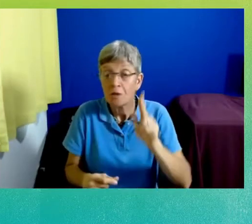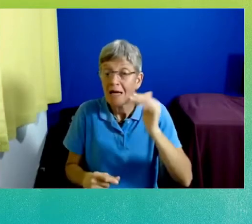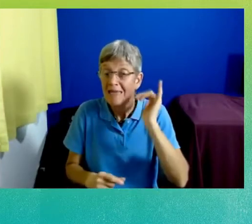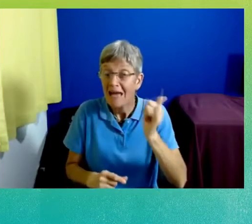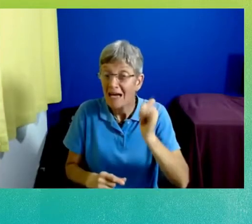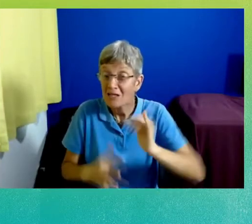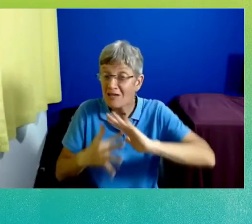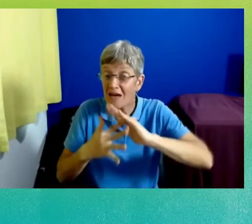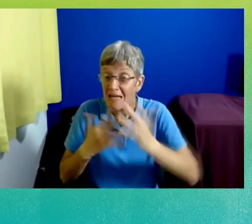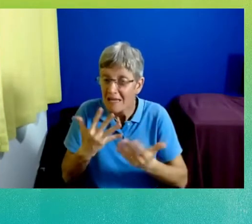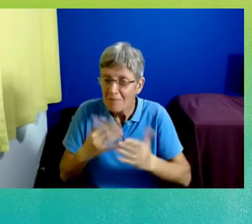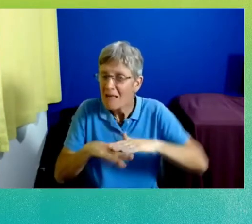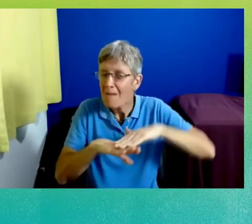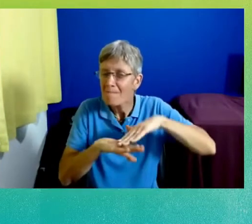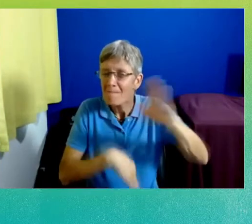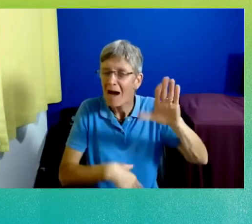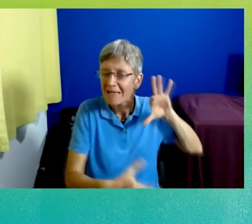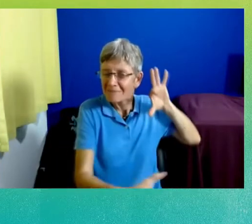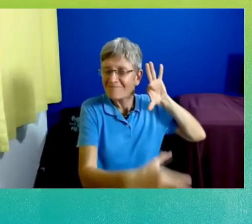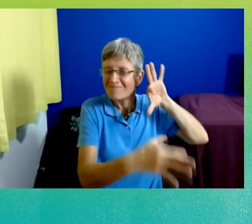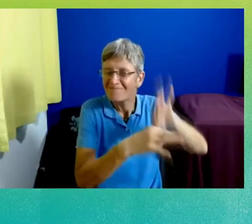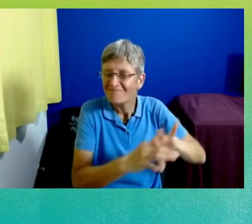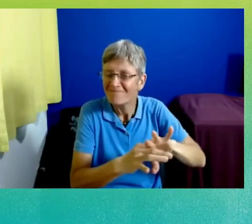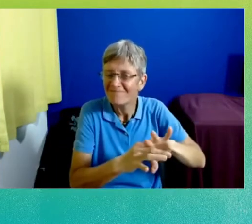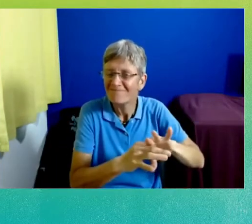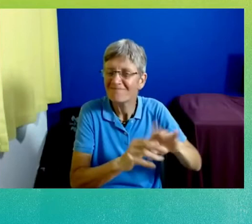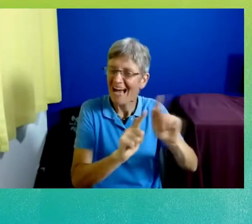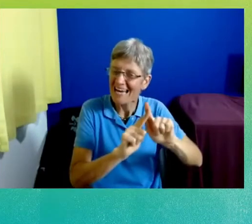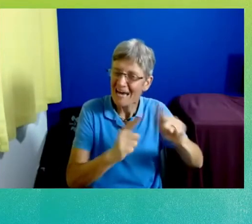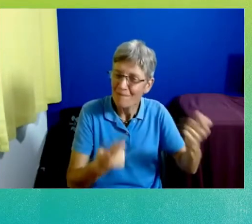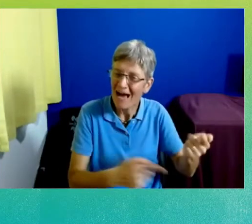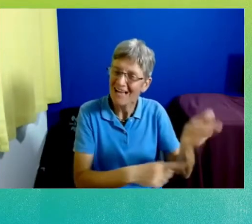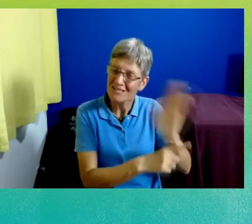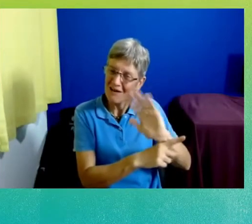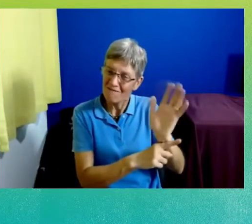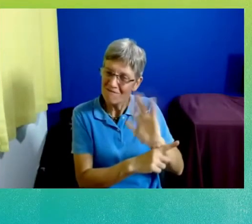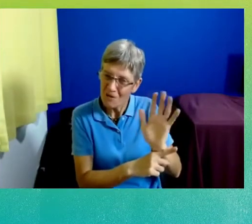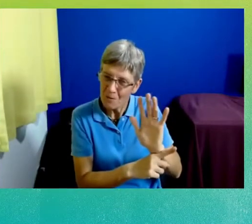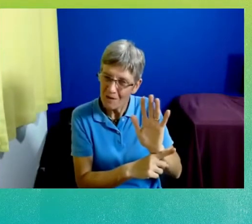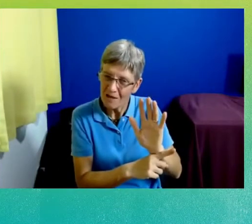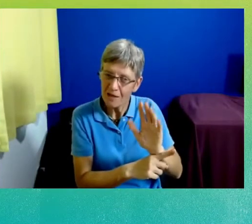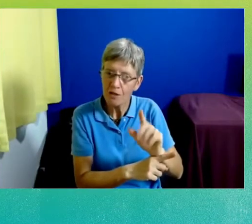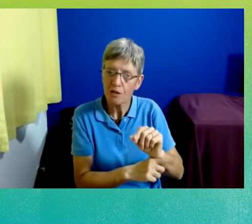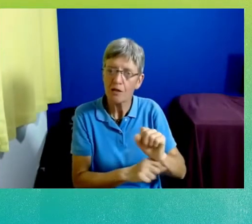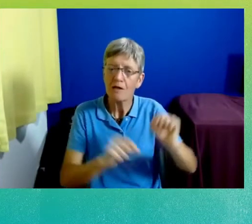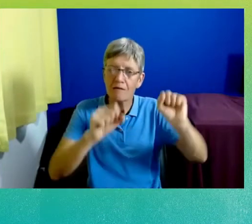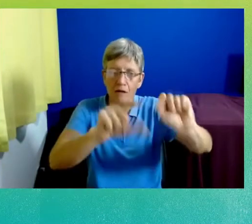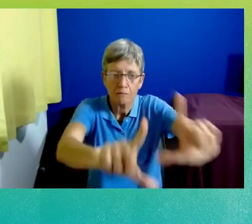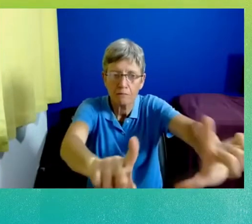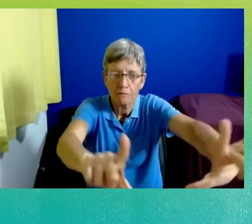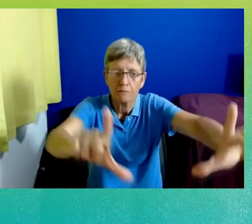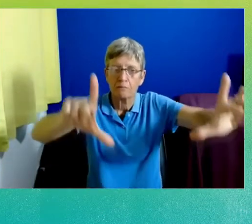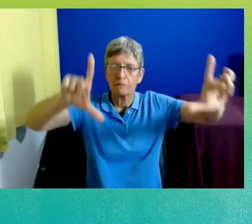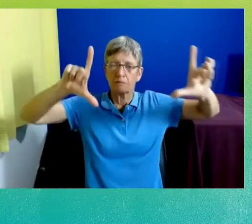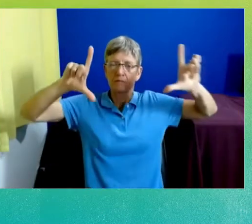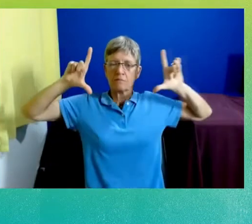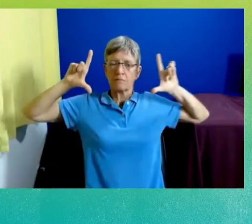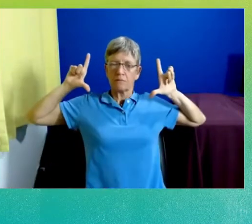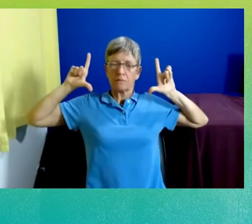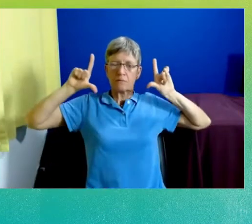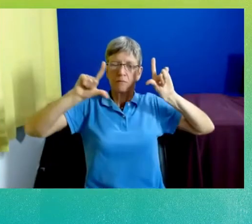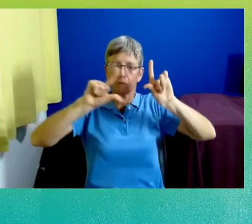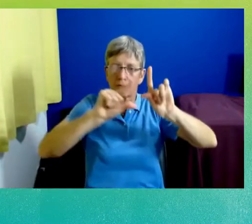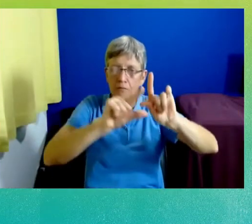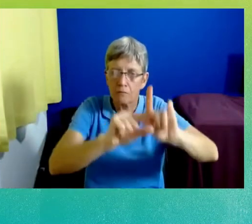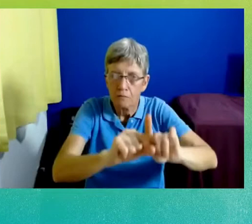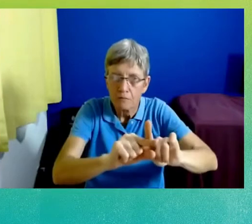da narrativa, em Libras, a gente precisa realmente contextualizar ali. Então,